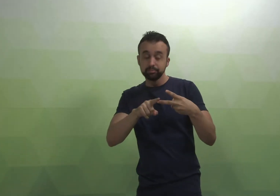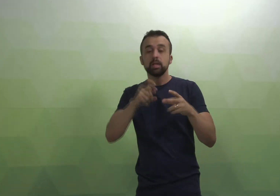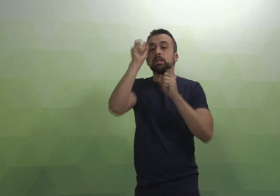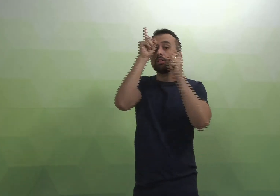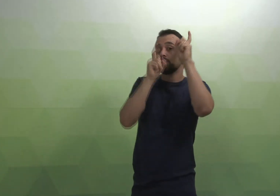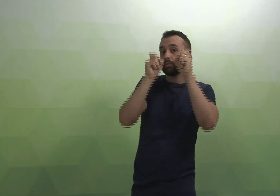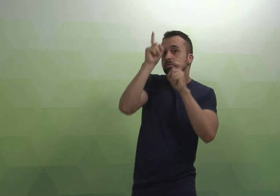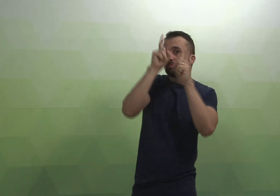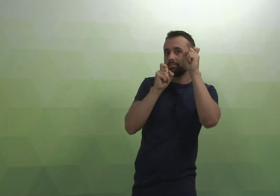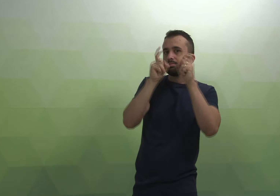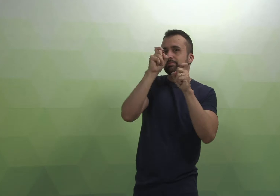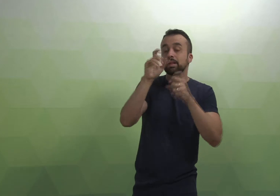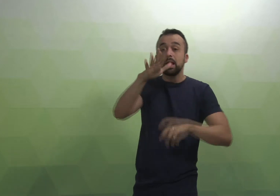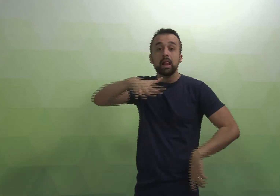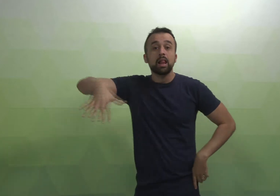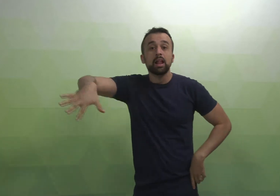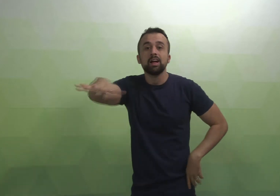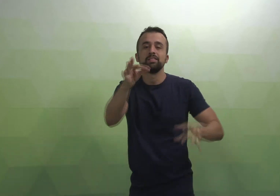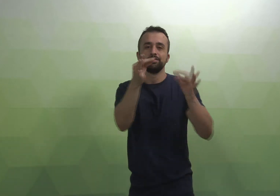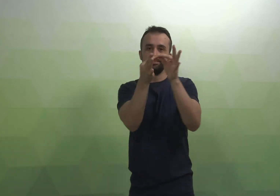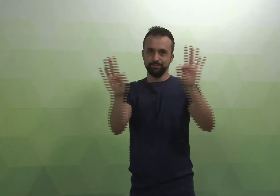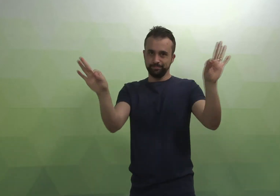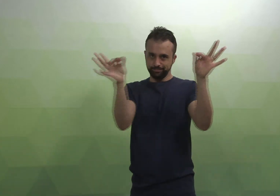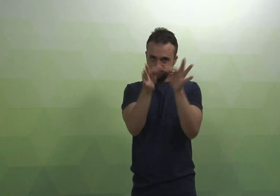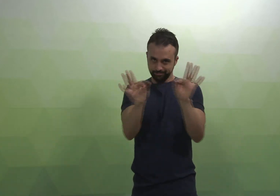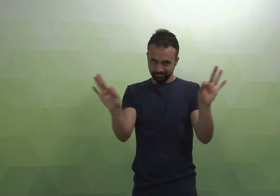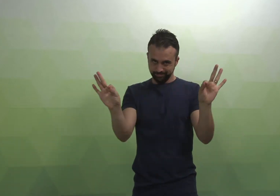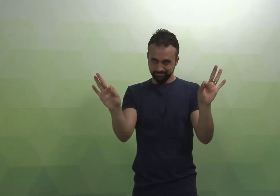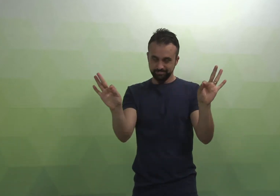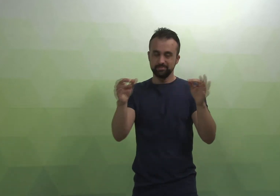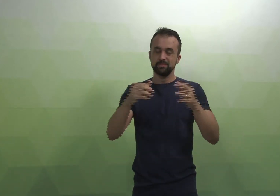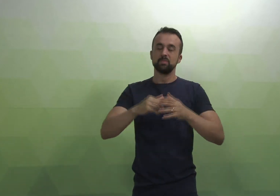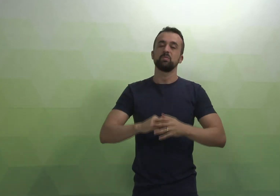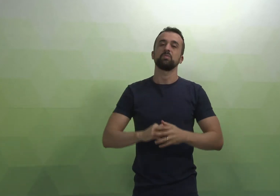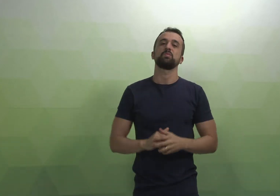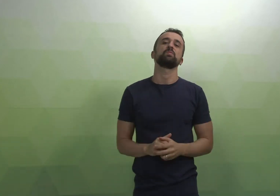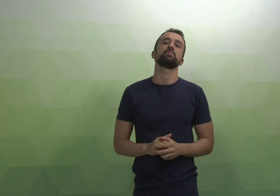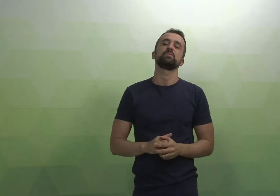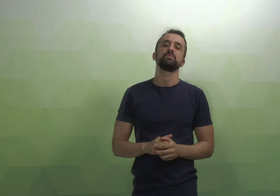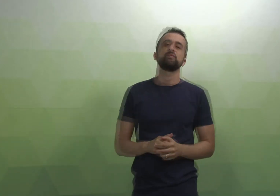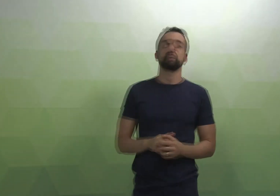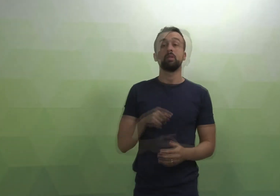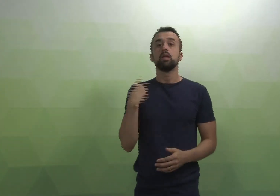O segundo tipo de expressões não manuais são do nível da sintaxe.